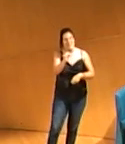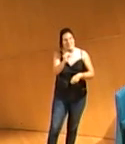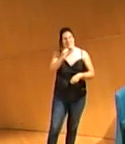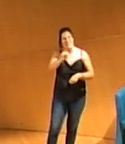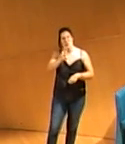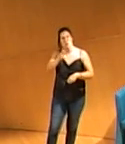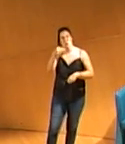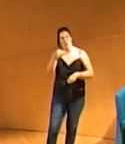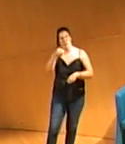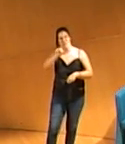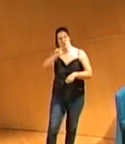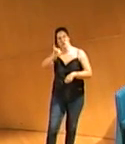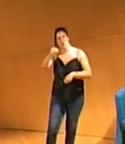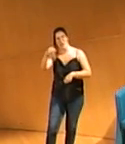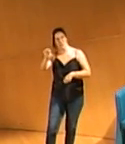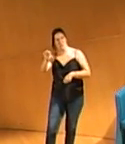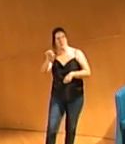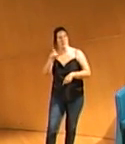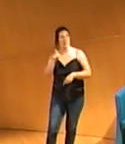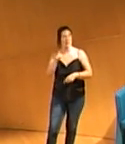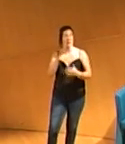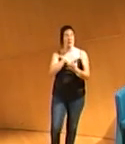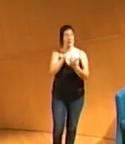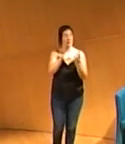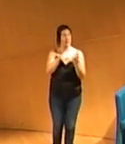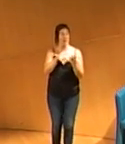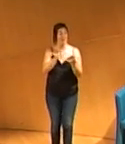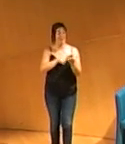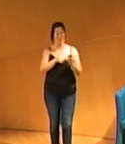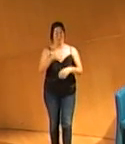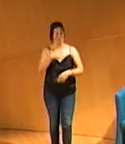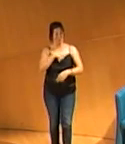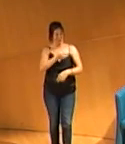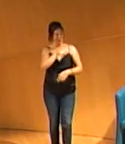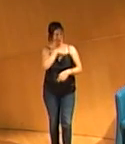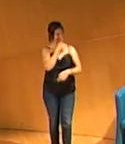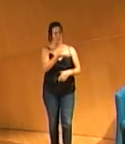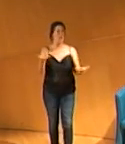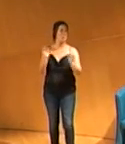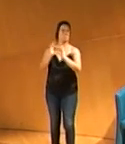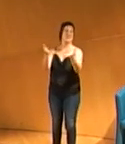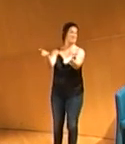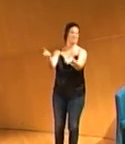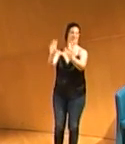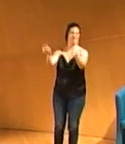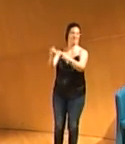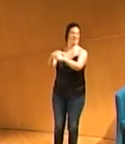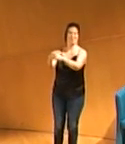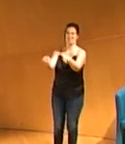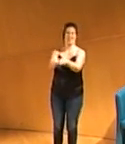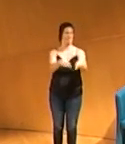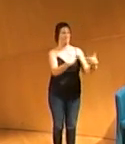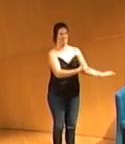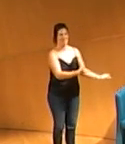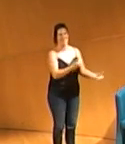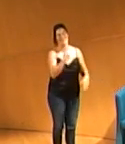ben, voilà, notre famille, c'est la famille de Little Miss Sunshine. C'est-à-dire avec Géraldine, des fois, pour mon anniversaire. Donc,